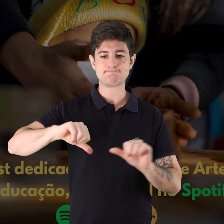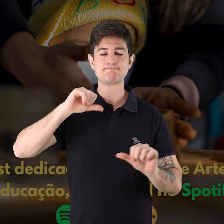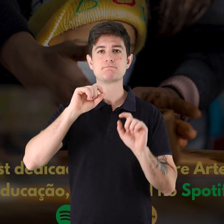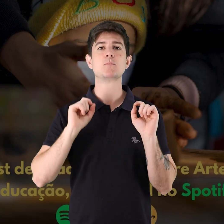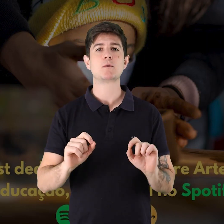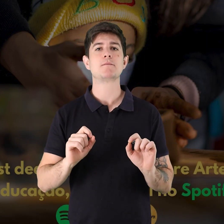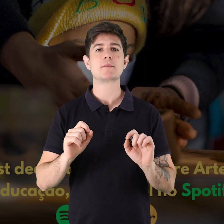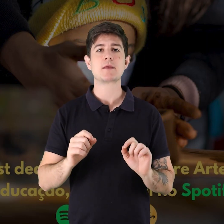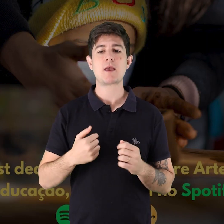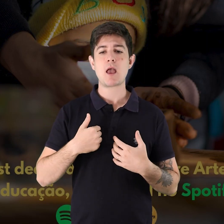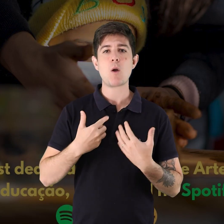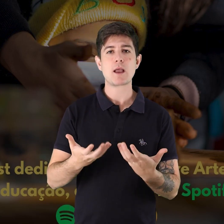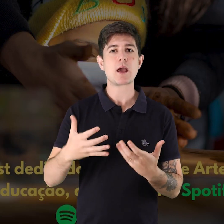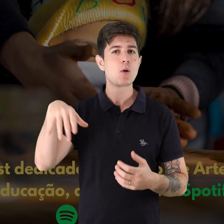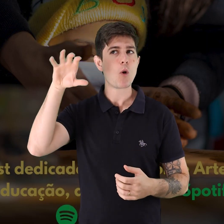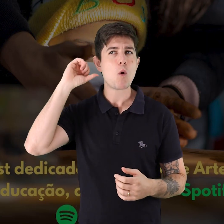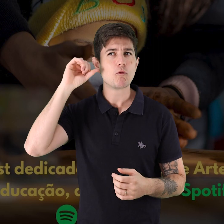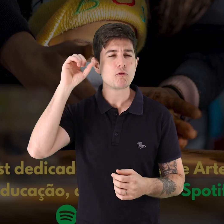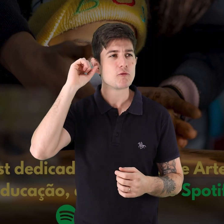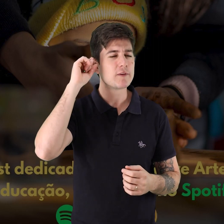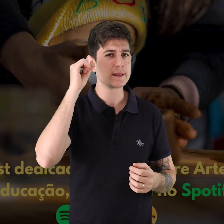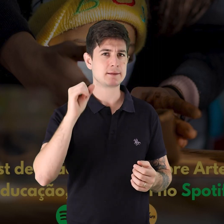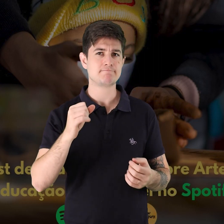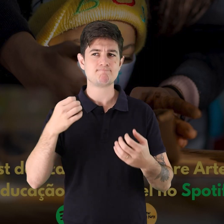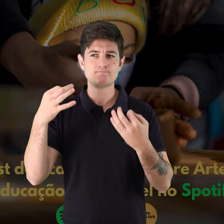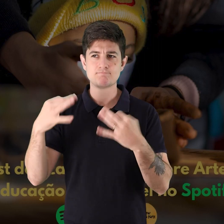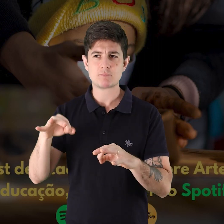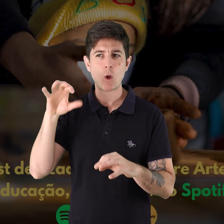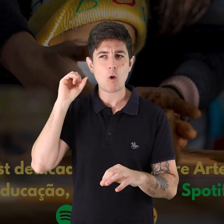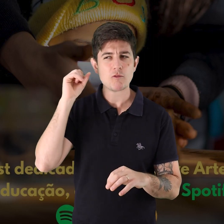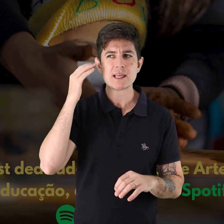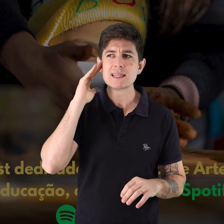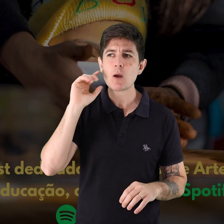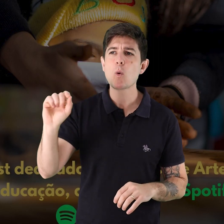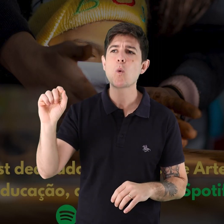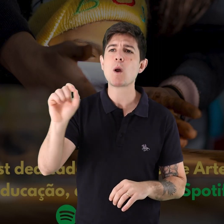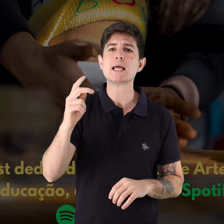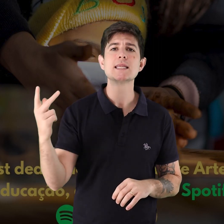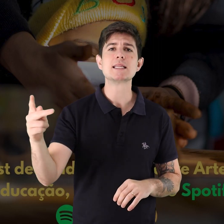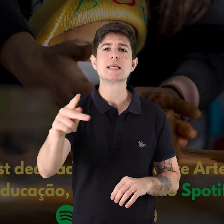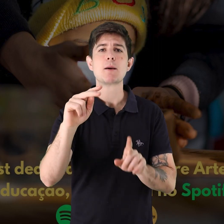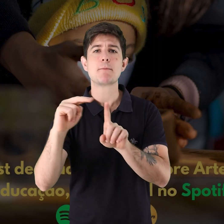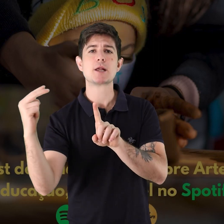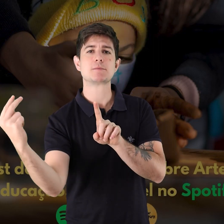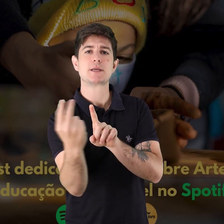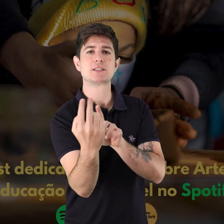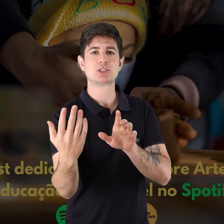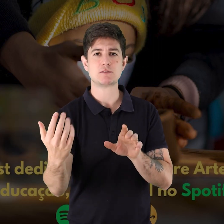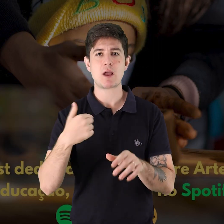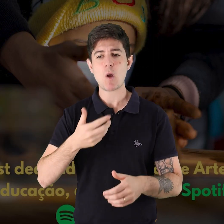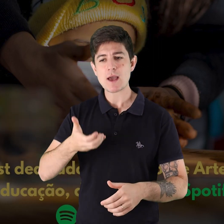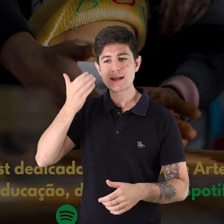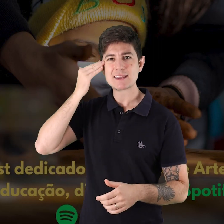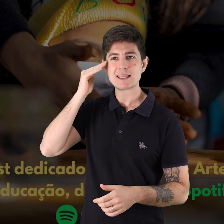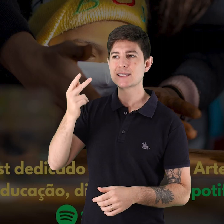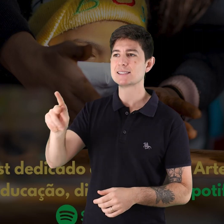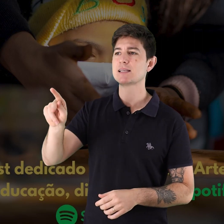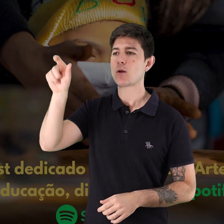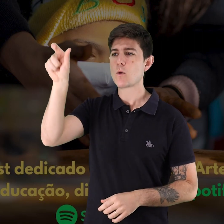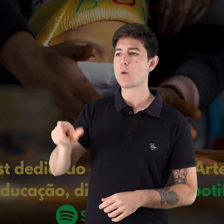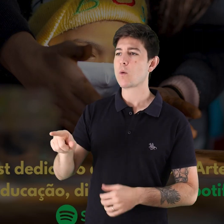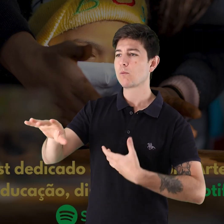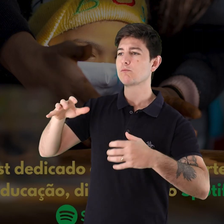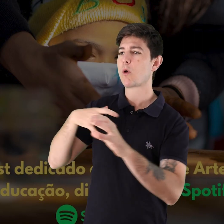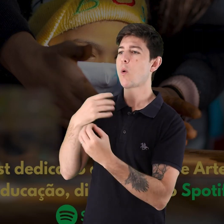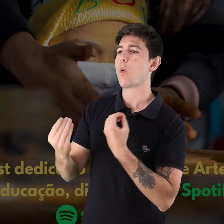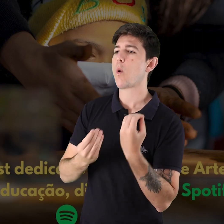que a gente possa ouvir muito, ter uma escutativa boa e que também permita com que você entenda o lado